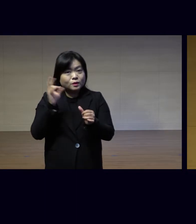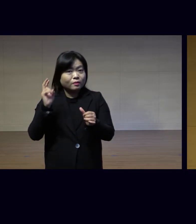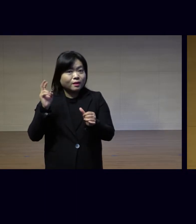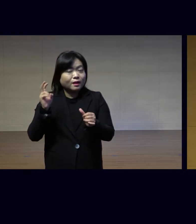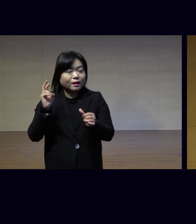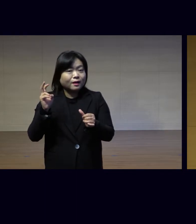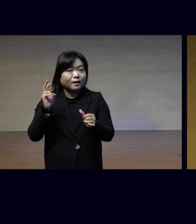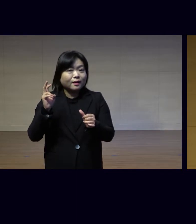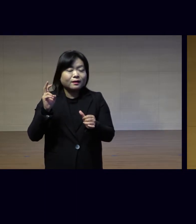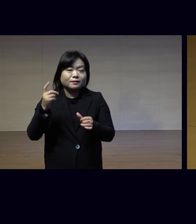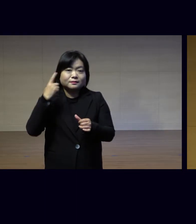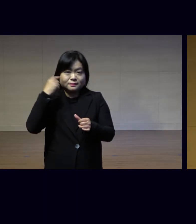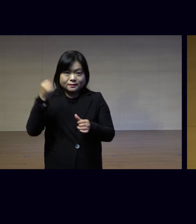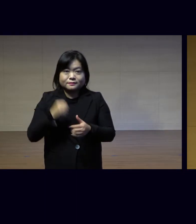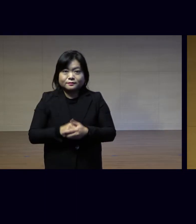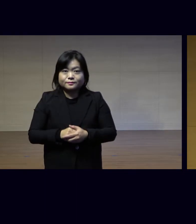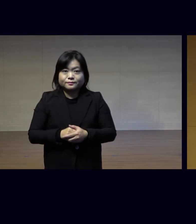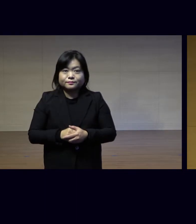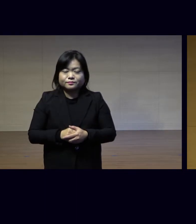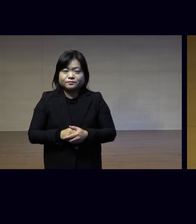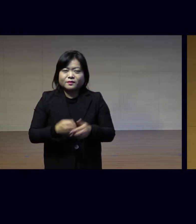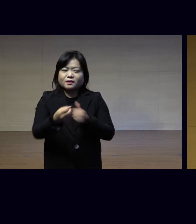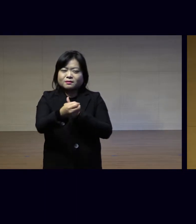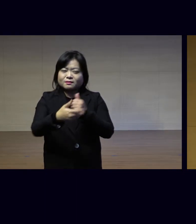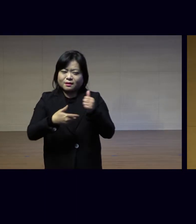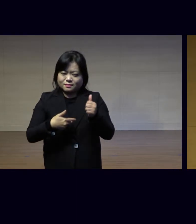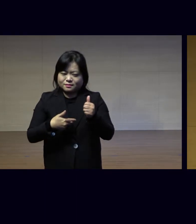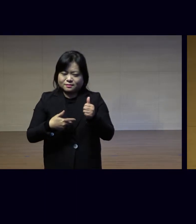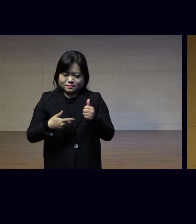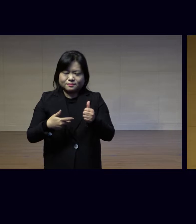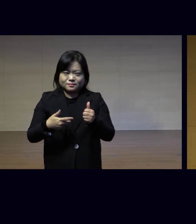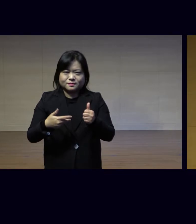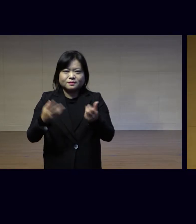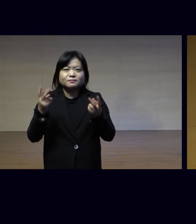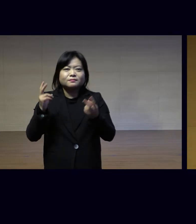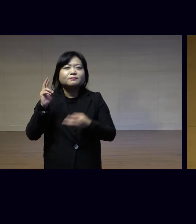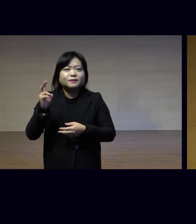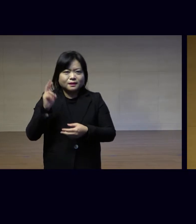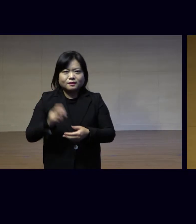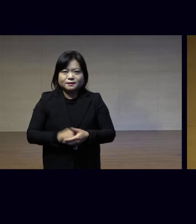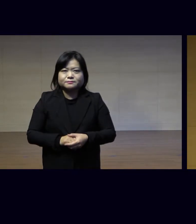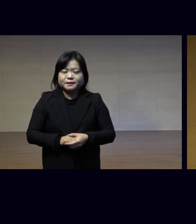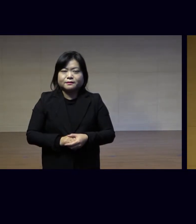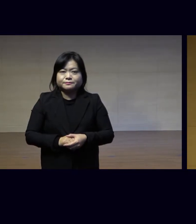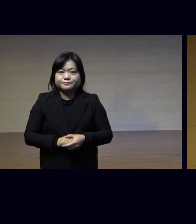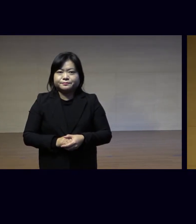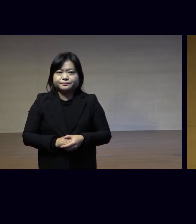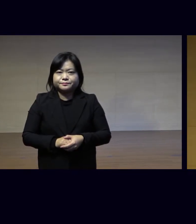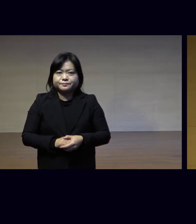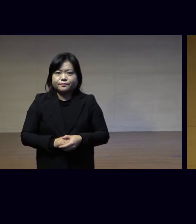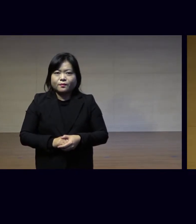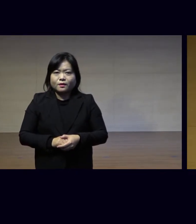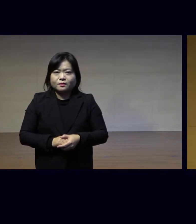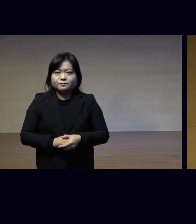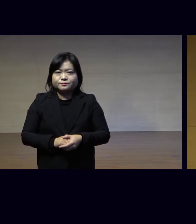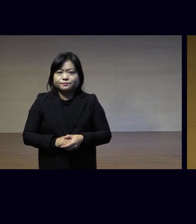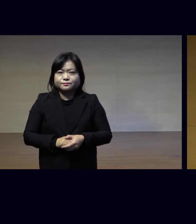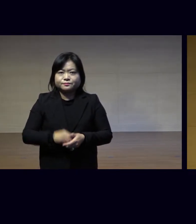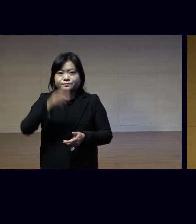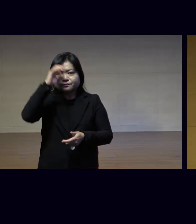많이 연관이 되는 영향을 받은 부분들인 것 같습니다. 자, 돈의